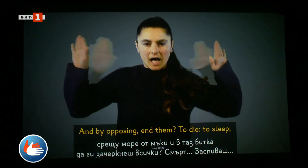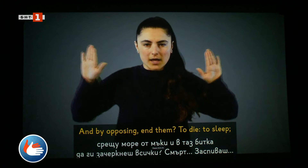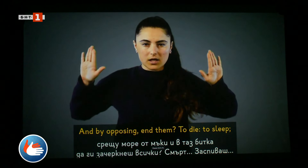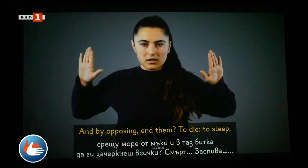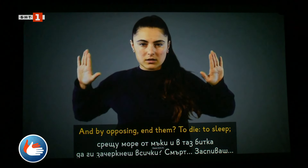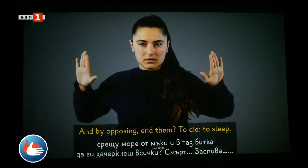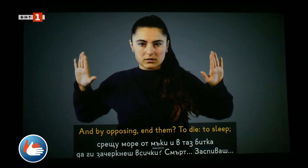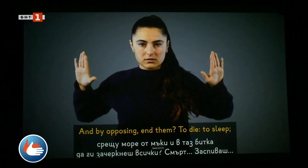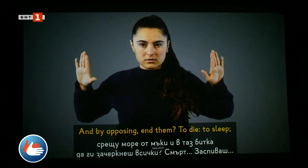Смърт.